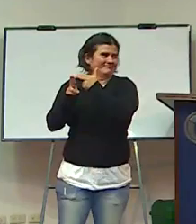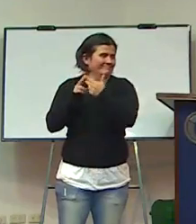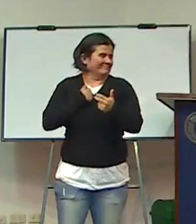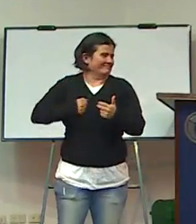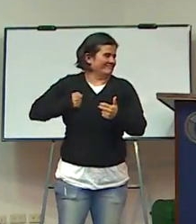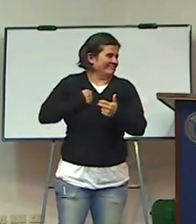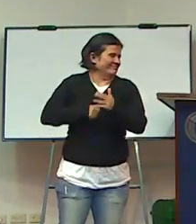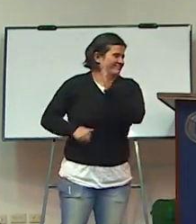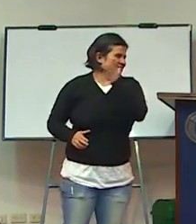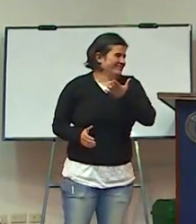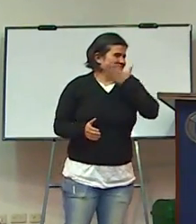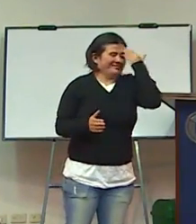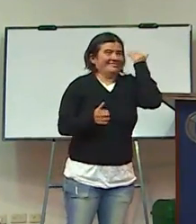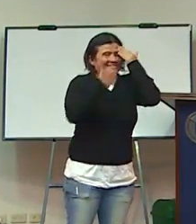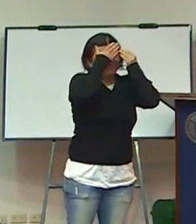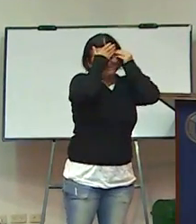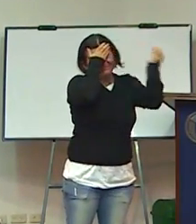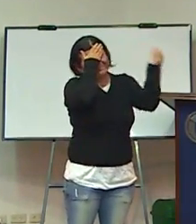Jennifer, qué pena, se me olvidó su nombre,